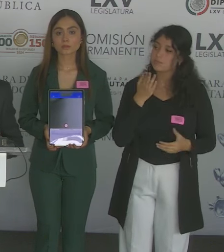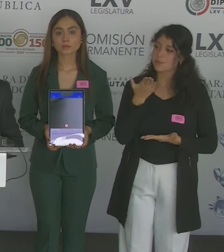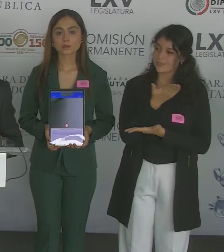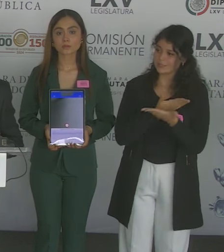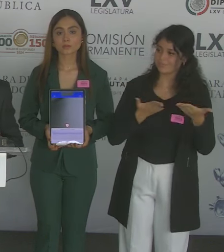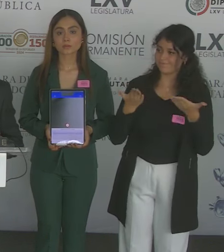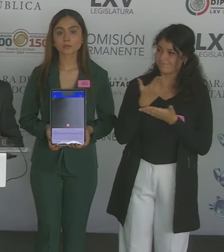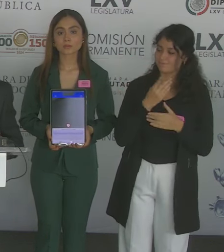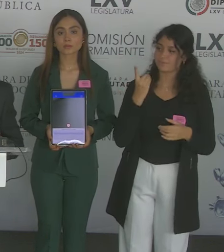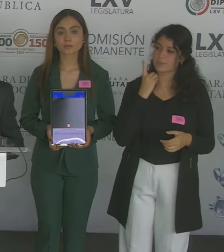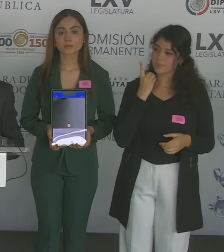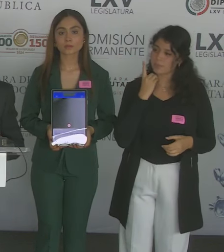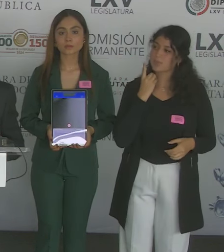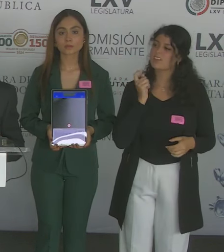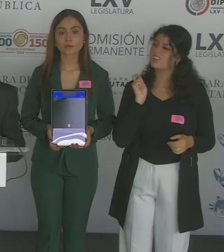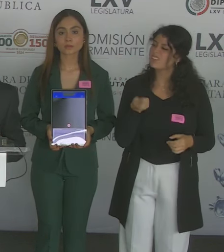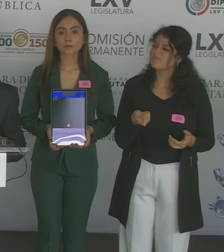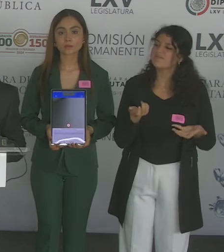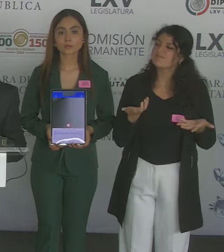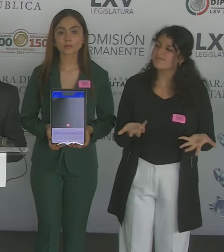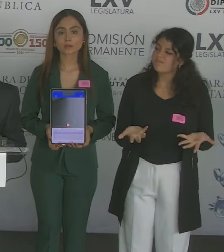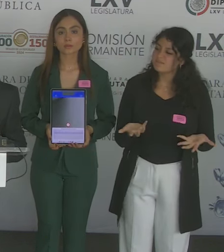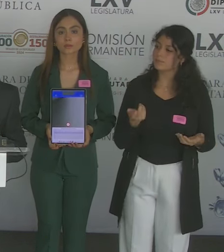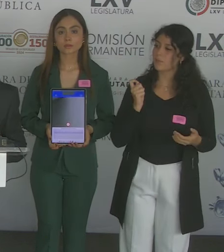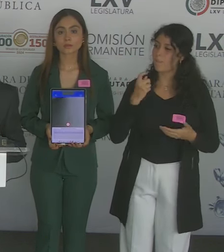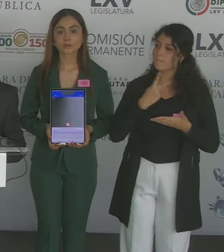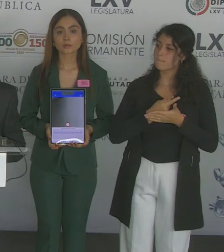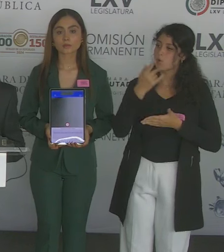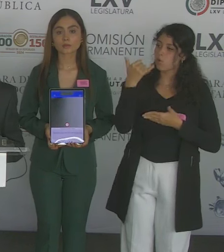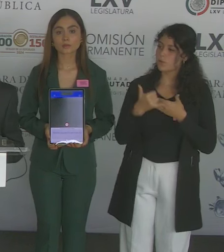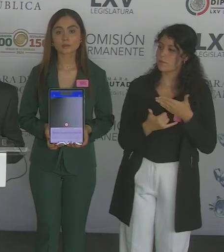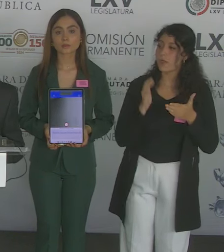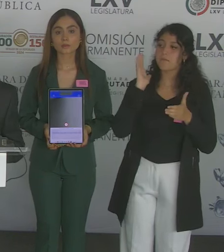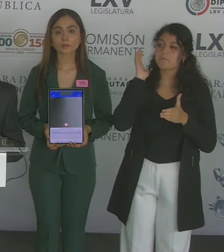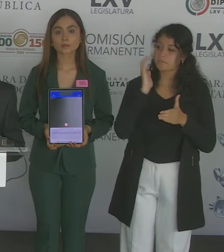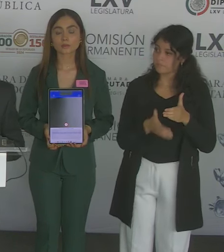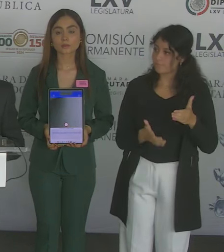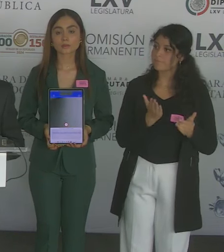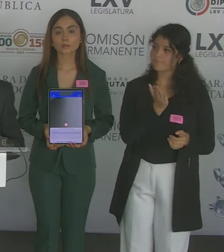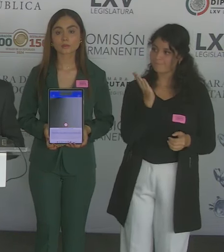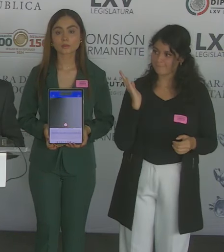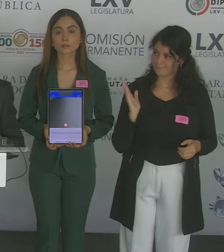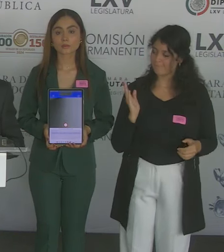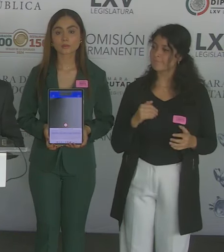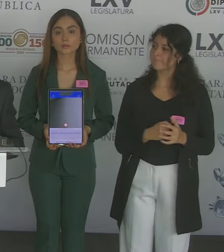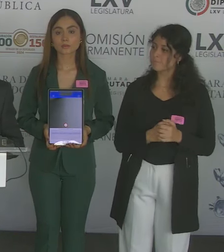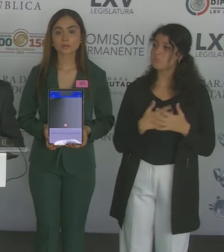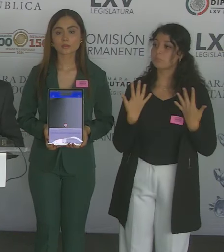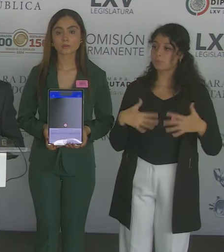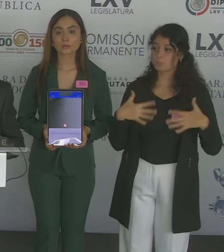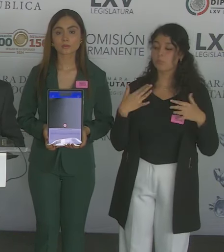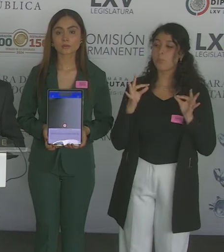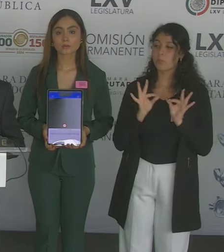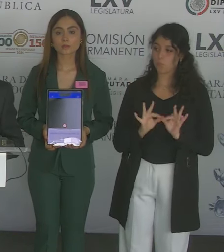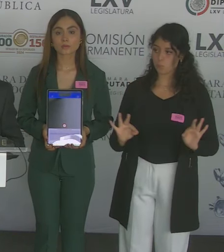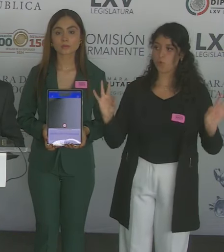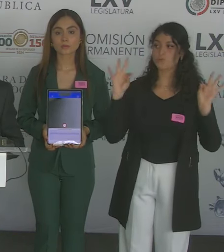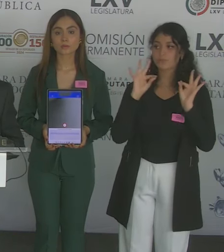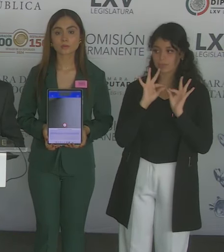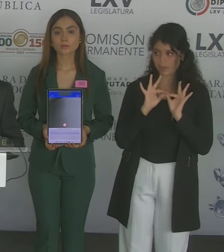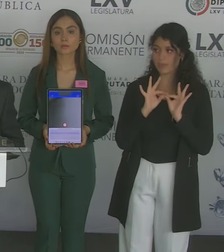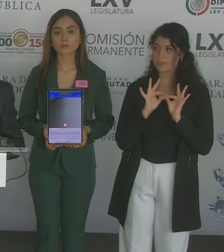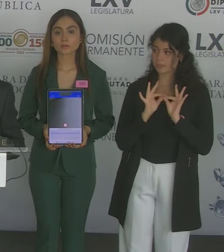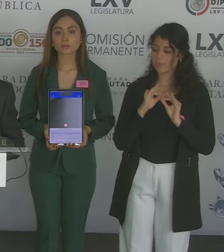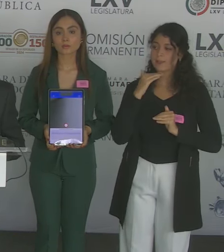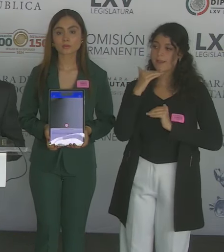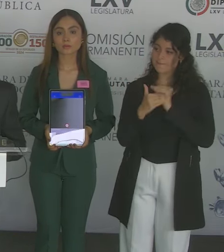diputada Sodi que es este proyecto terminado en un grado muy importante de avance